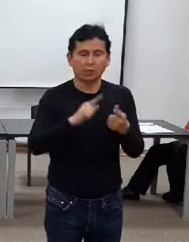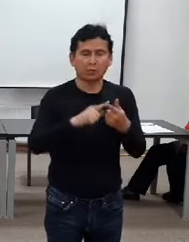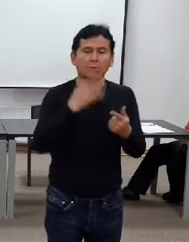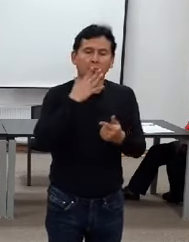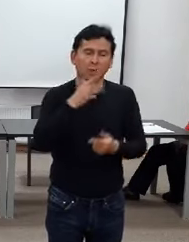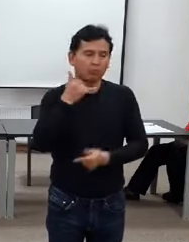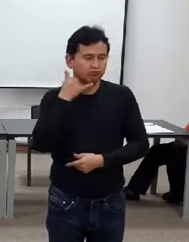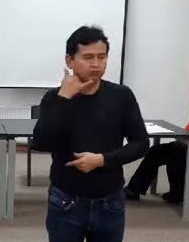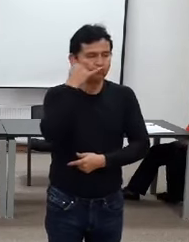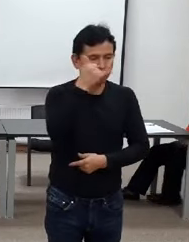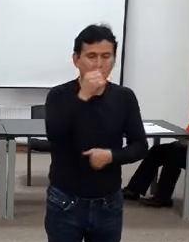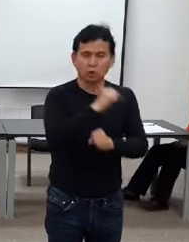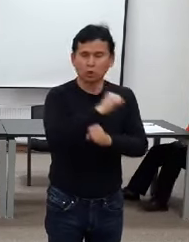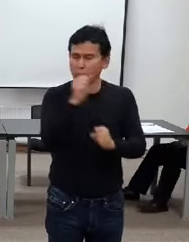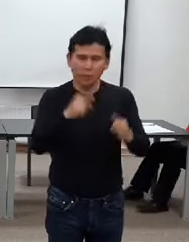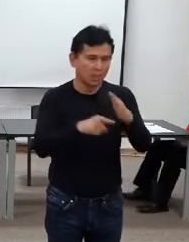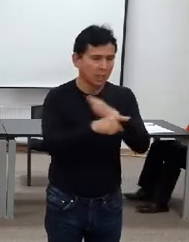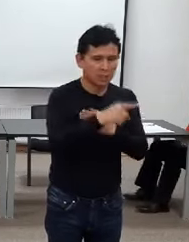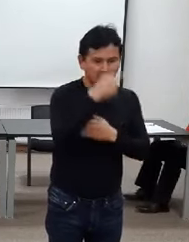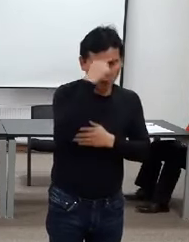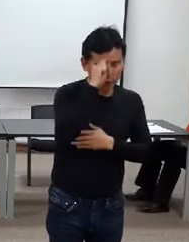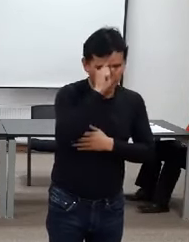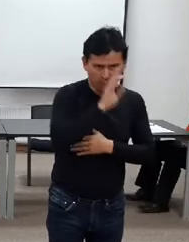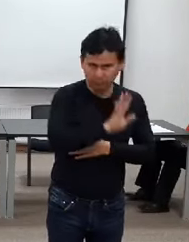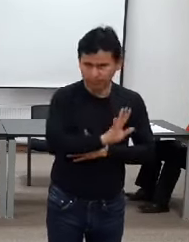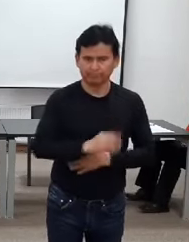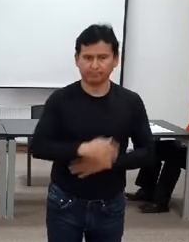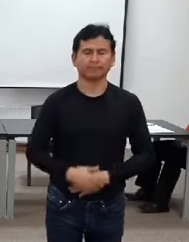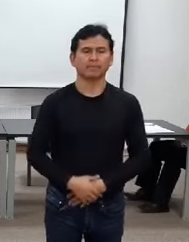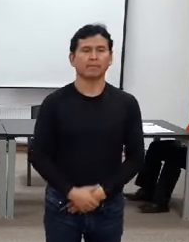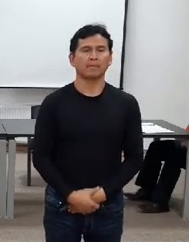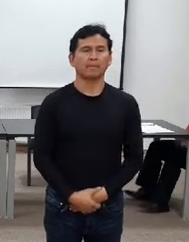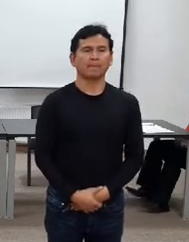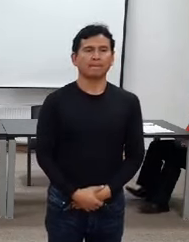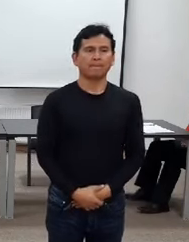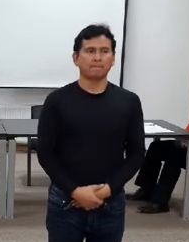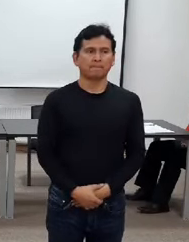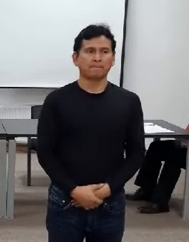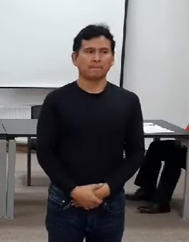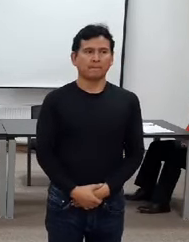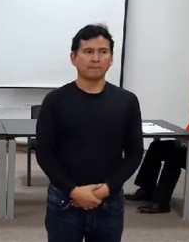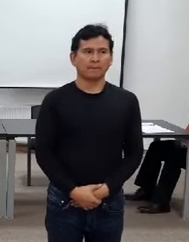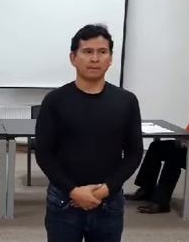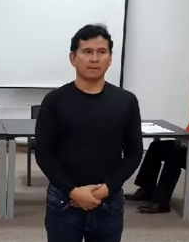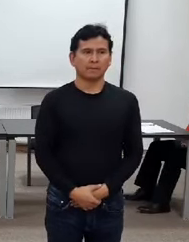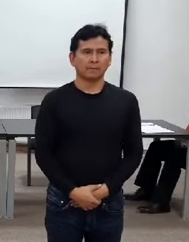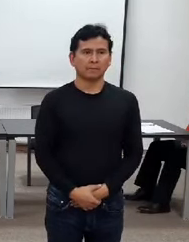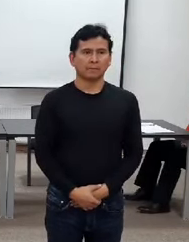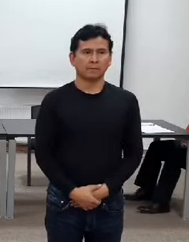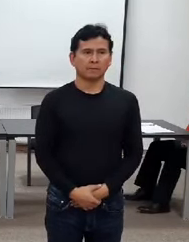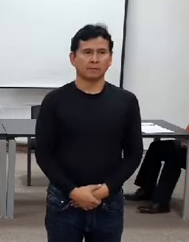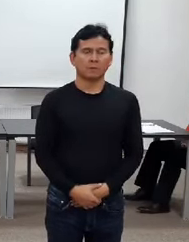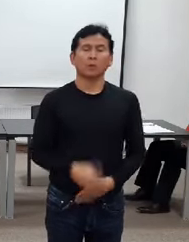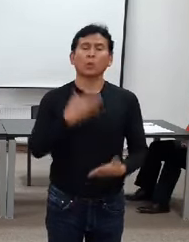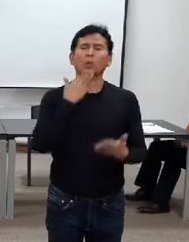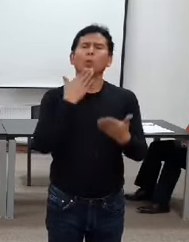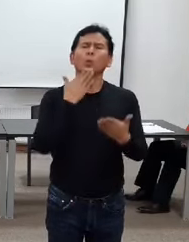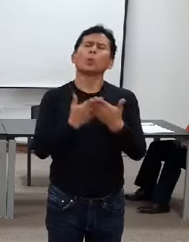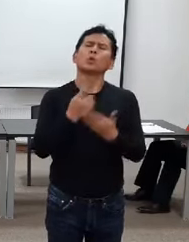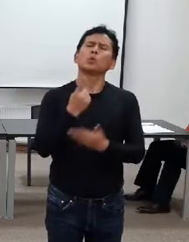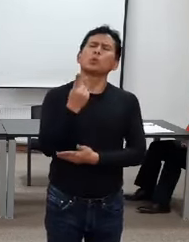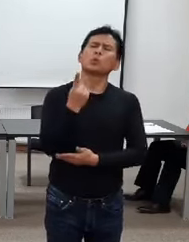prohibido el ingreso a las visitas al Hospital Regional Coyhaique. Señor Borga, cuando usted hace referencia